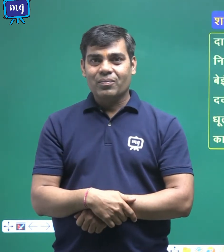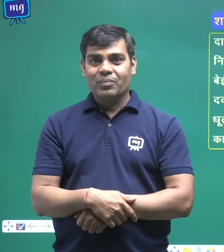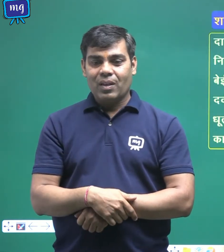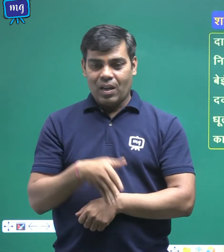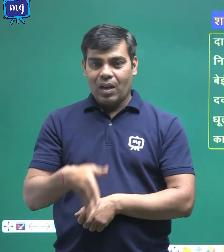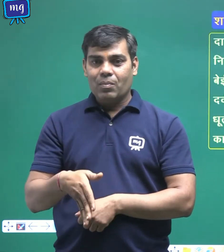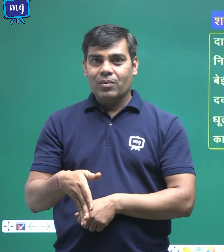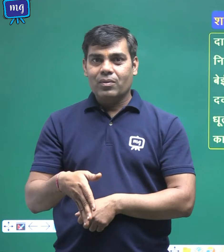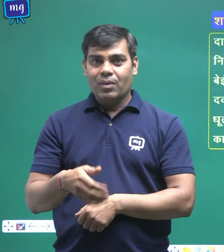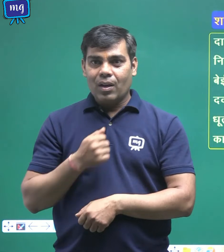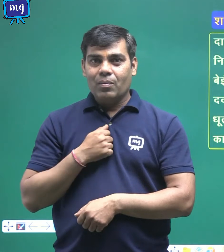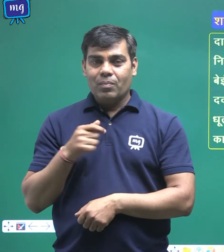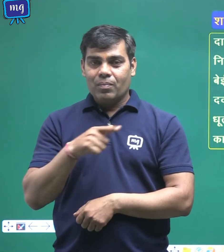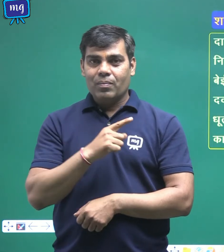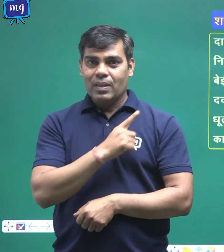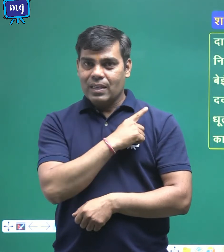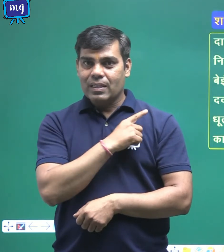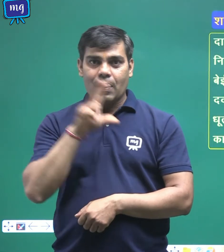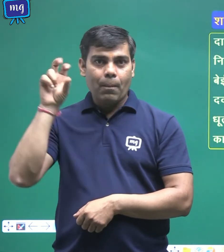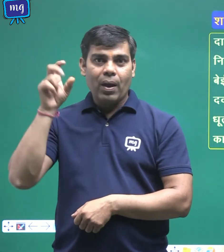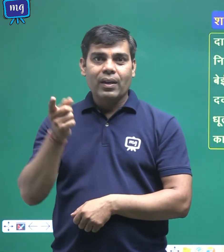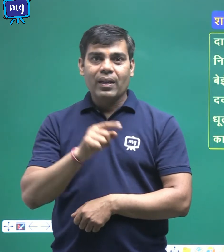अब हम इस पाठ के